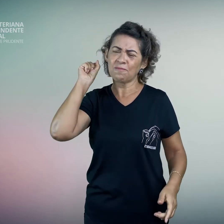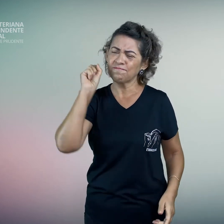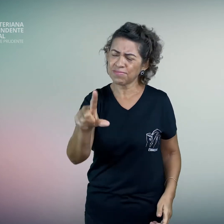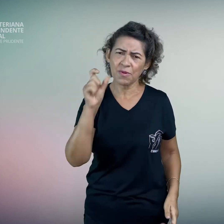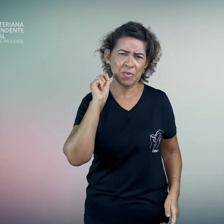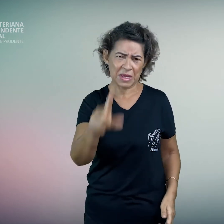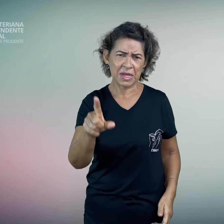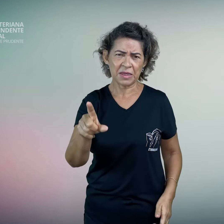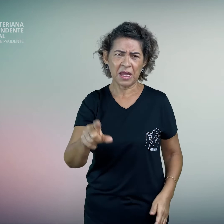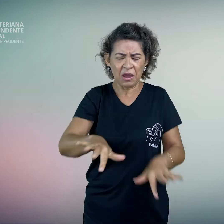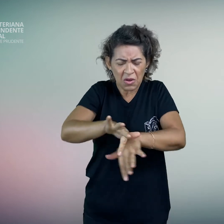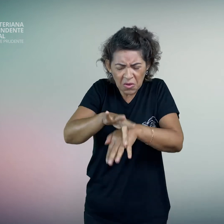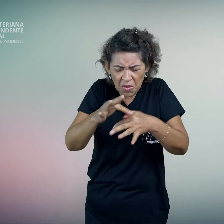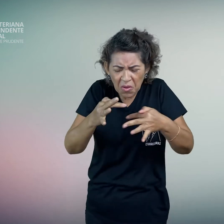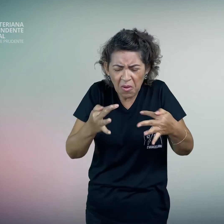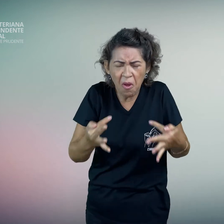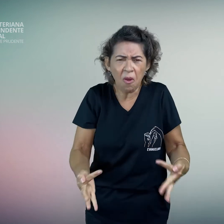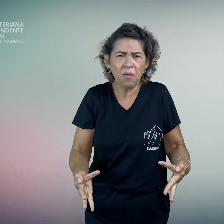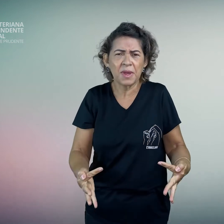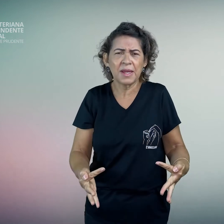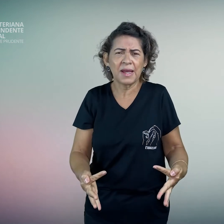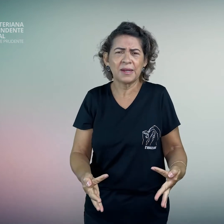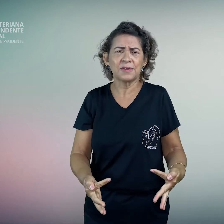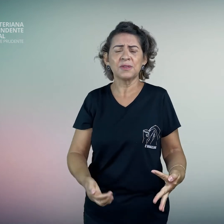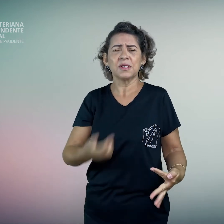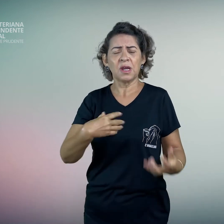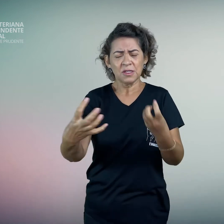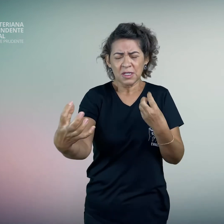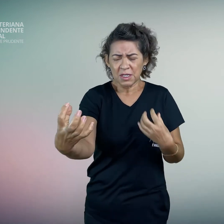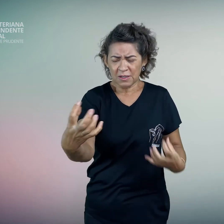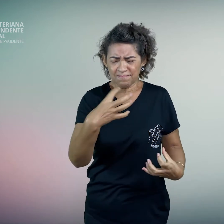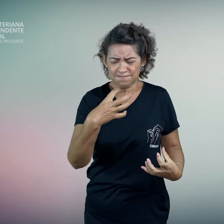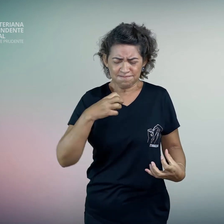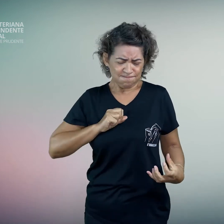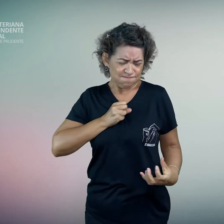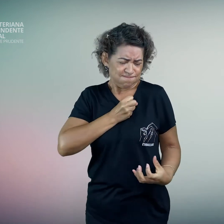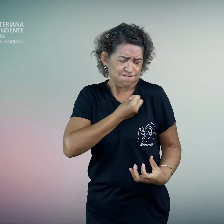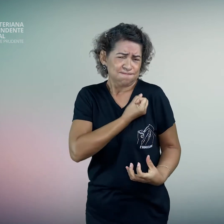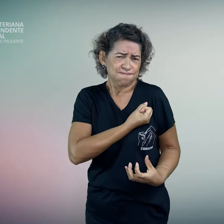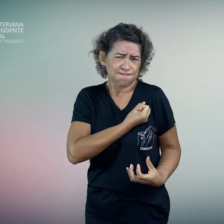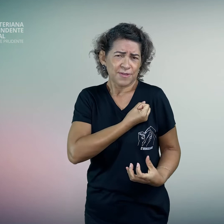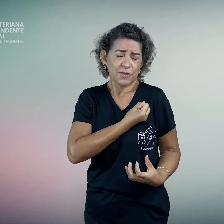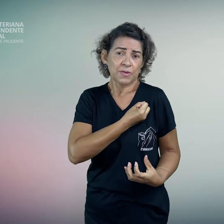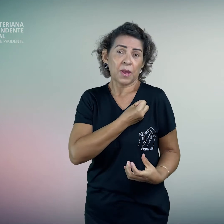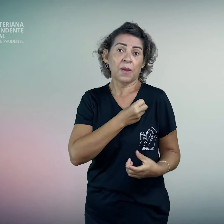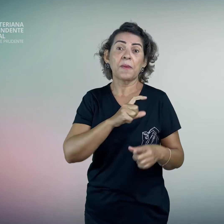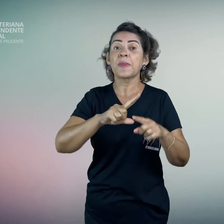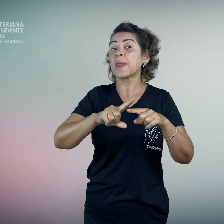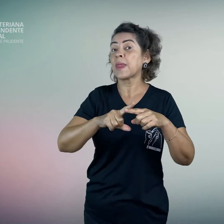que podemos tomar. Perdoamos para sermos curados das feridas que